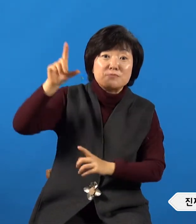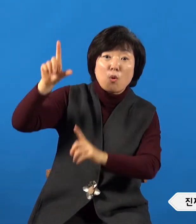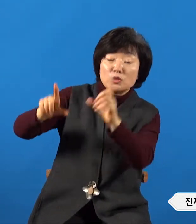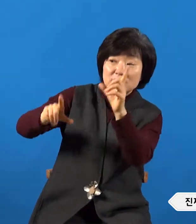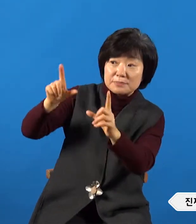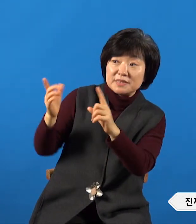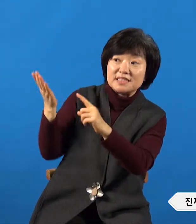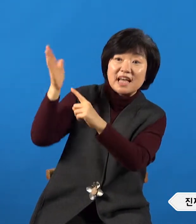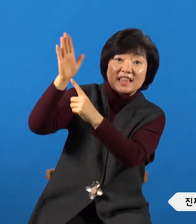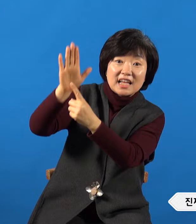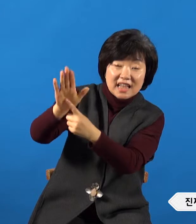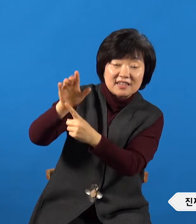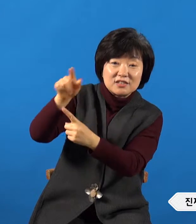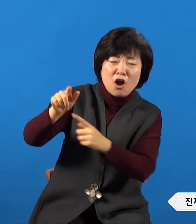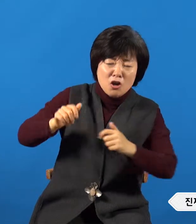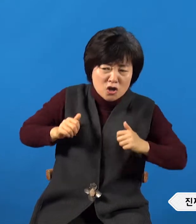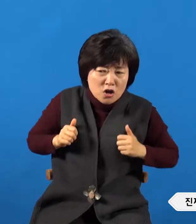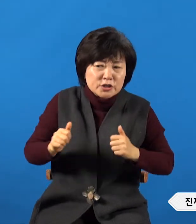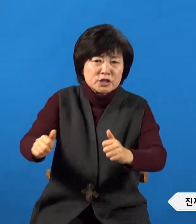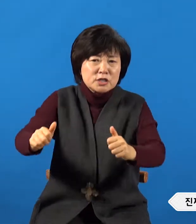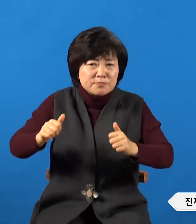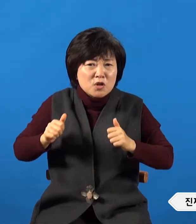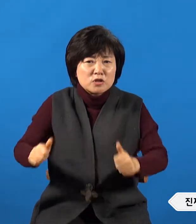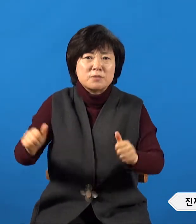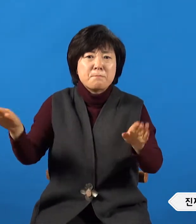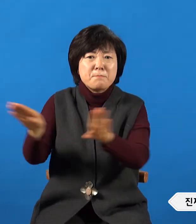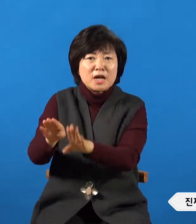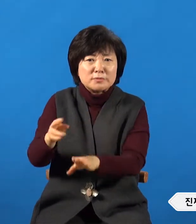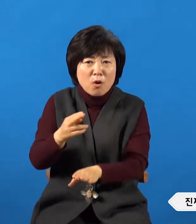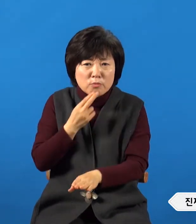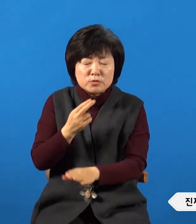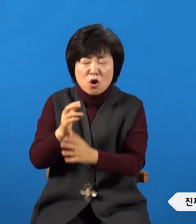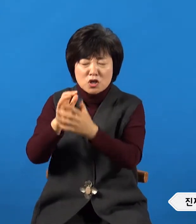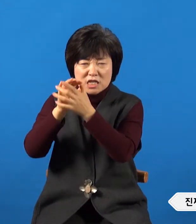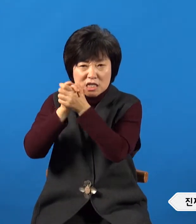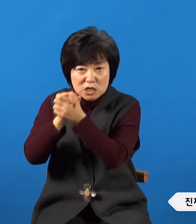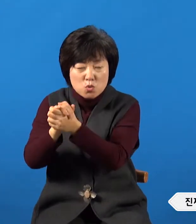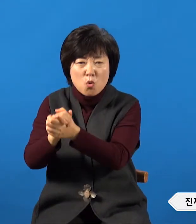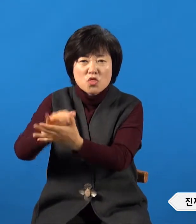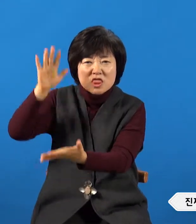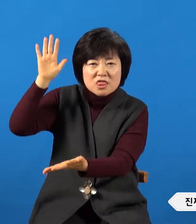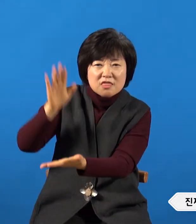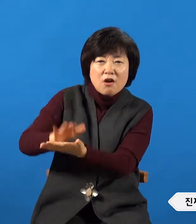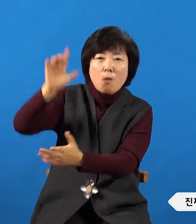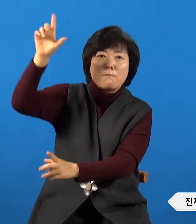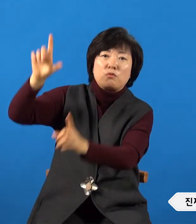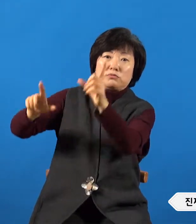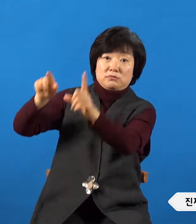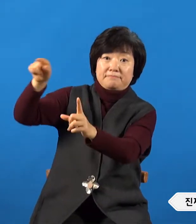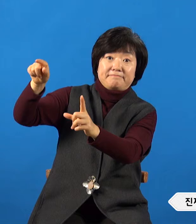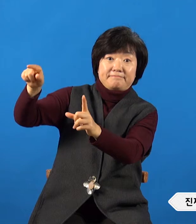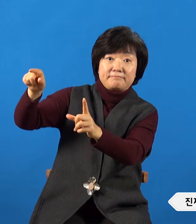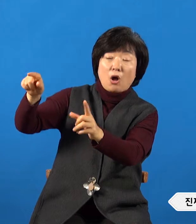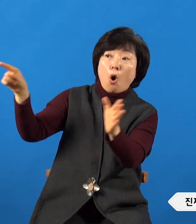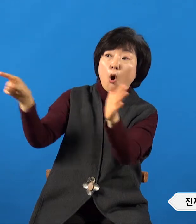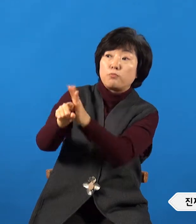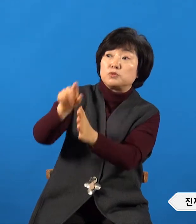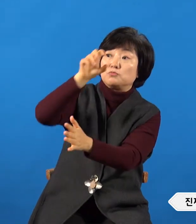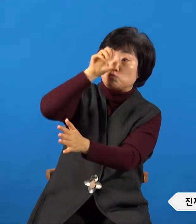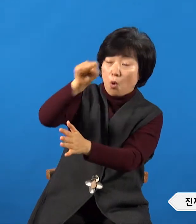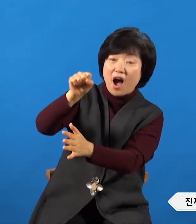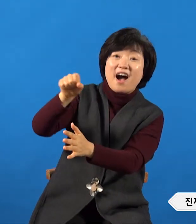그 모습이 나타나는 모습이 열심입니다. 빠지지 않는 겁니다. 기도하는 겁니다. 뜨거운 모습입니다. 그래서